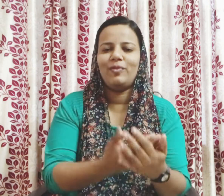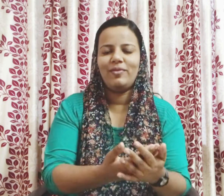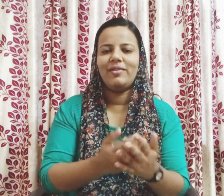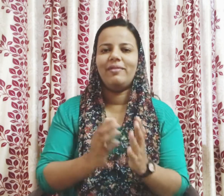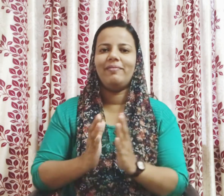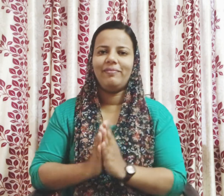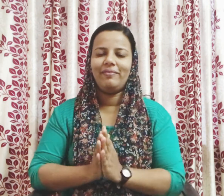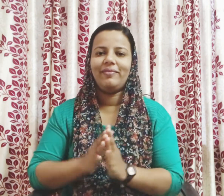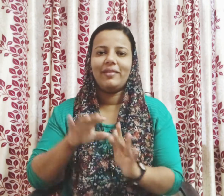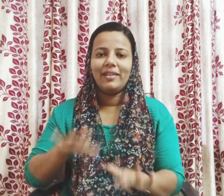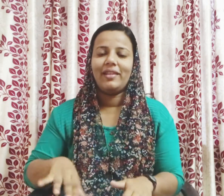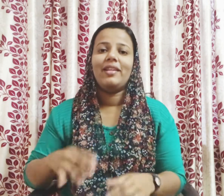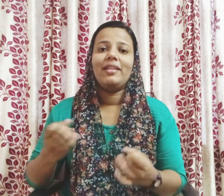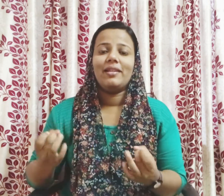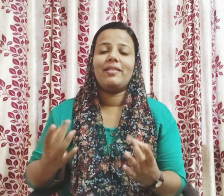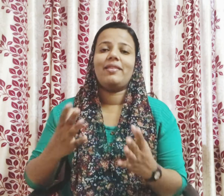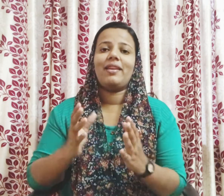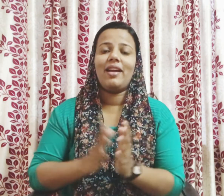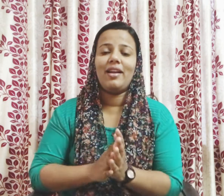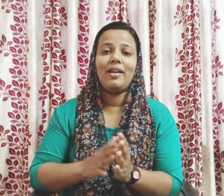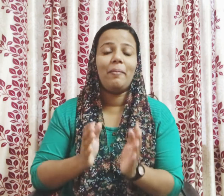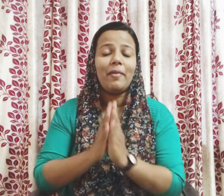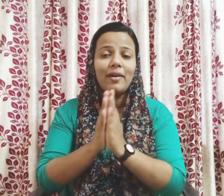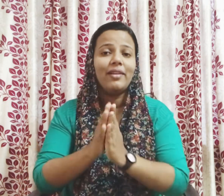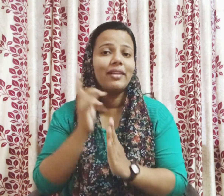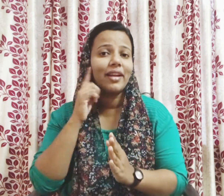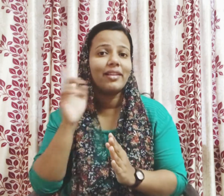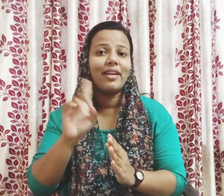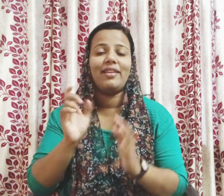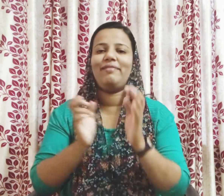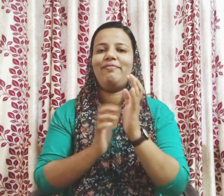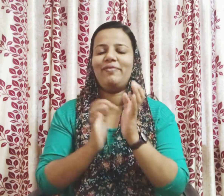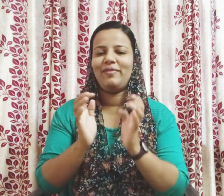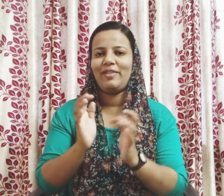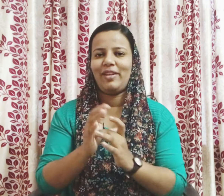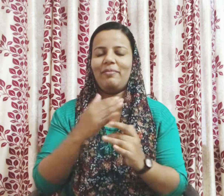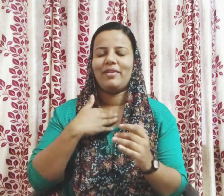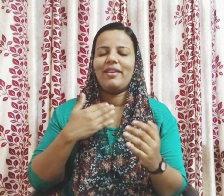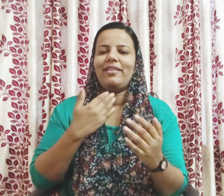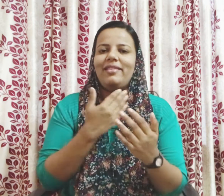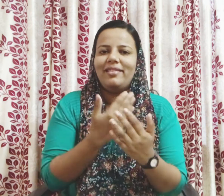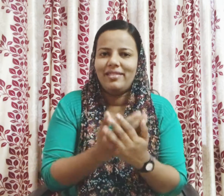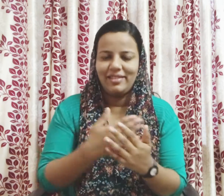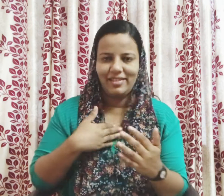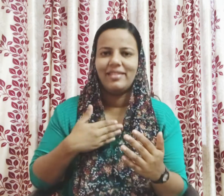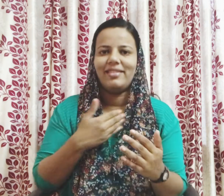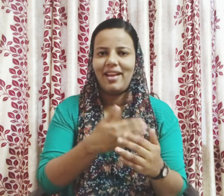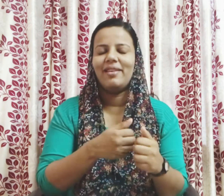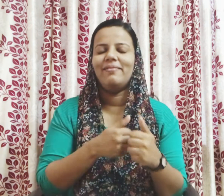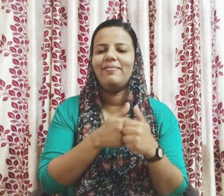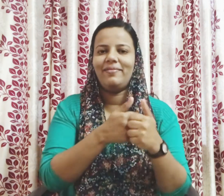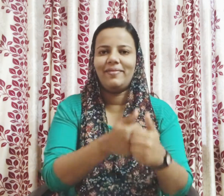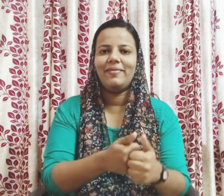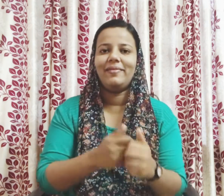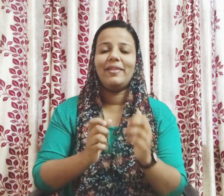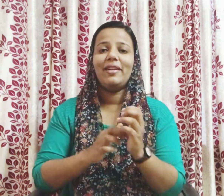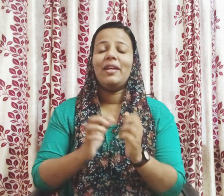അടുക്കലേക്ക് വരുന്നു. ഹല്ലേലൂയ. ഈ പ്രവാചകം നമുക്കും ആ പ്രാർത്ഥന കേൾക്കുന്നവനായ നമ്മുടെ കർത്താവിൻ്റെ അടുക്കലേക്ക്, ഹല്ലേലൂയ, സ്തോത്രം സ്തോത്രം സ്തോത്രം,